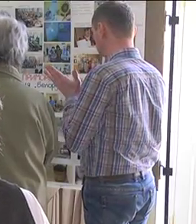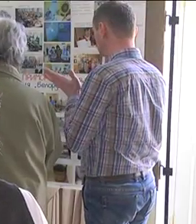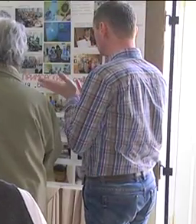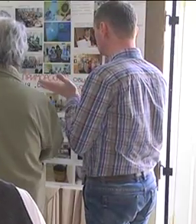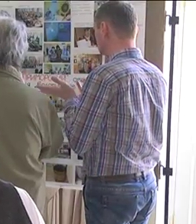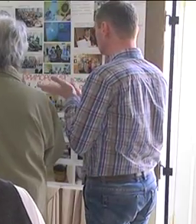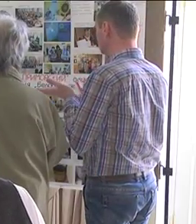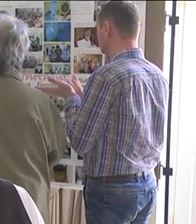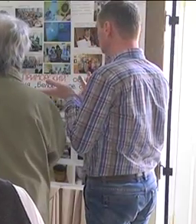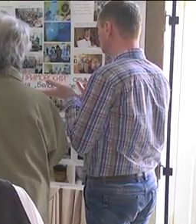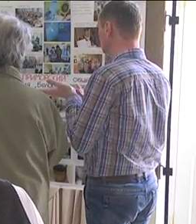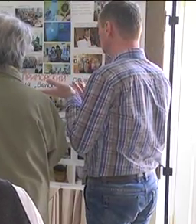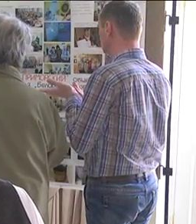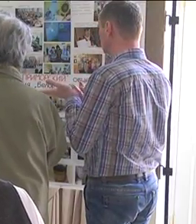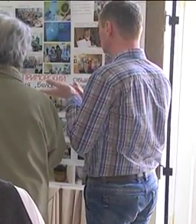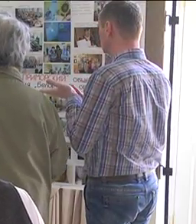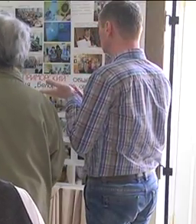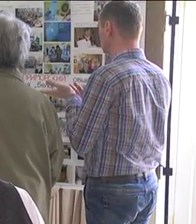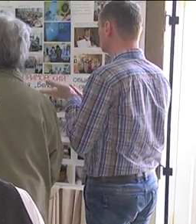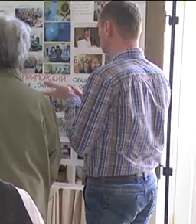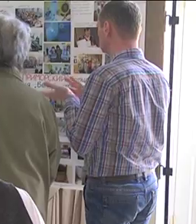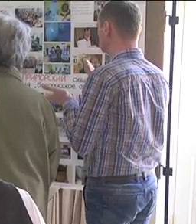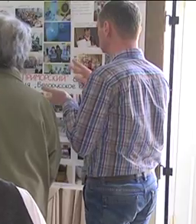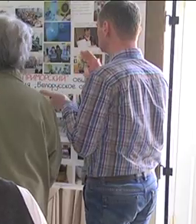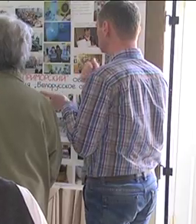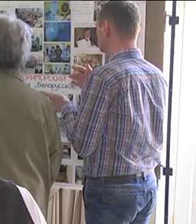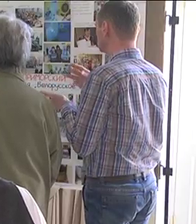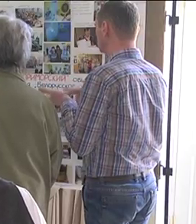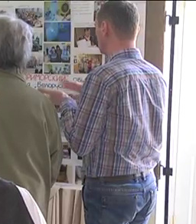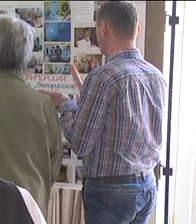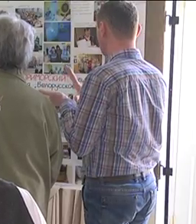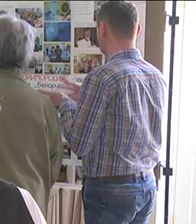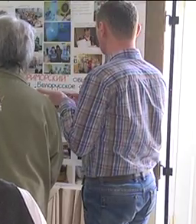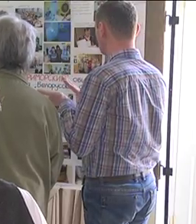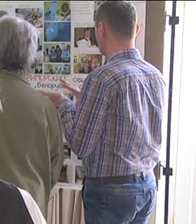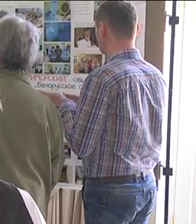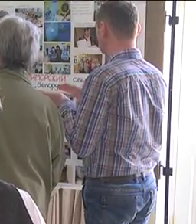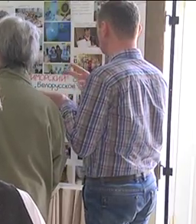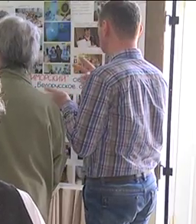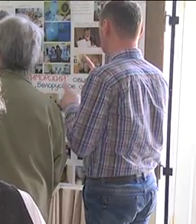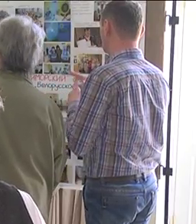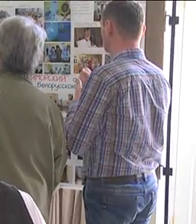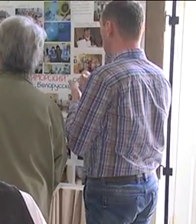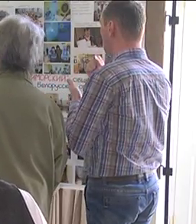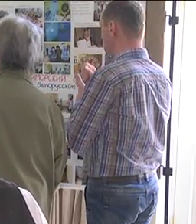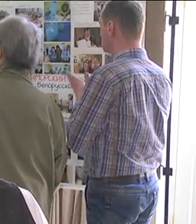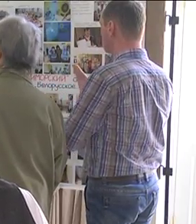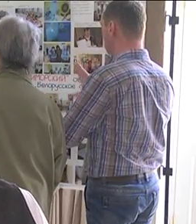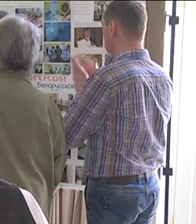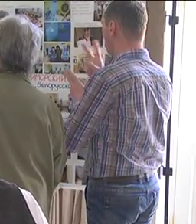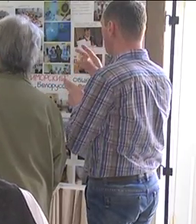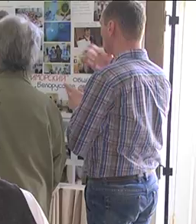так разговаривать свободно, им нужен переводчик. И все-таки решились